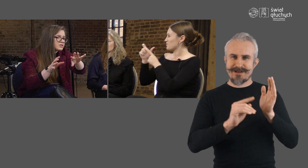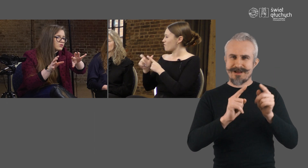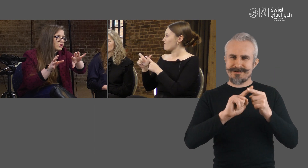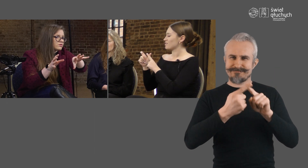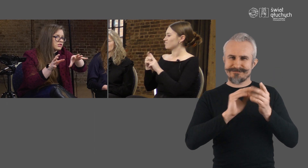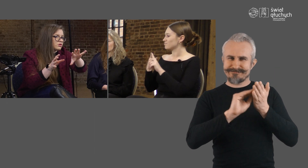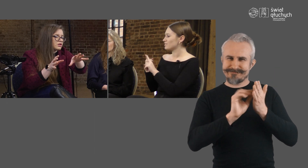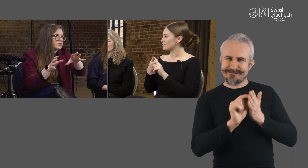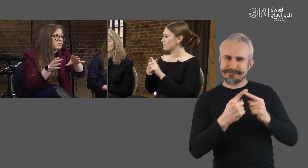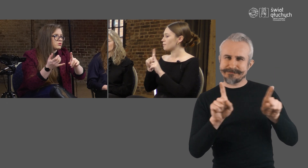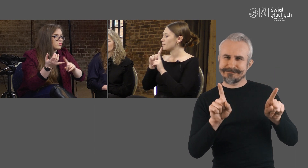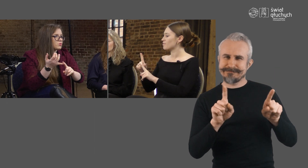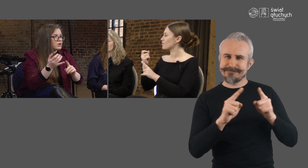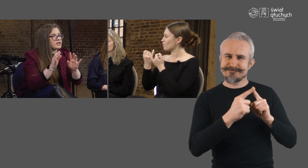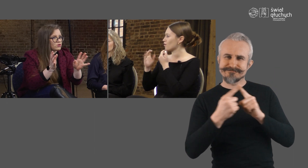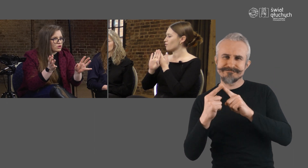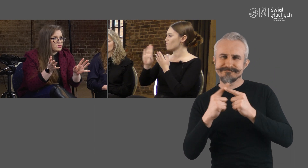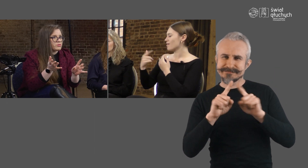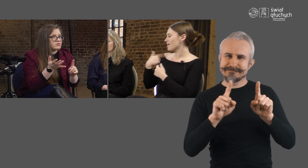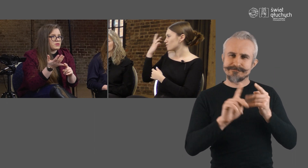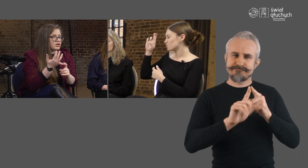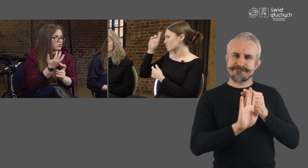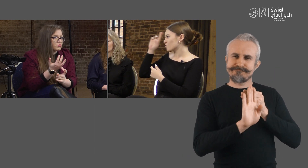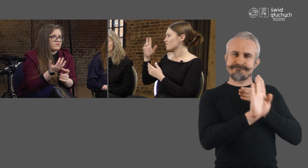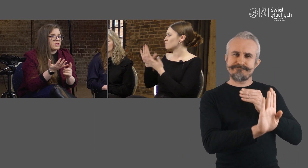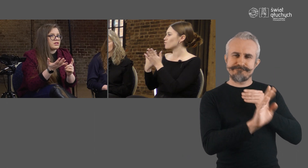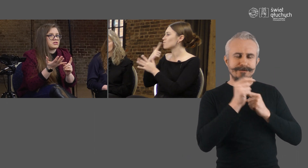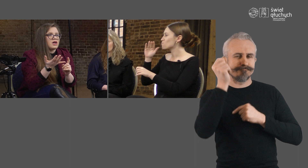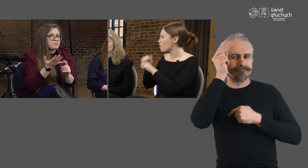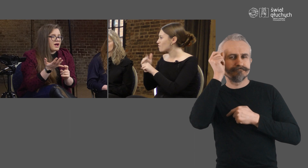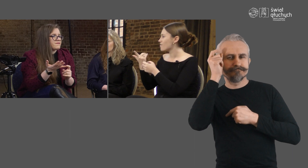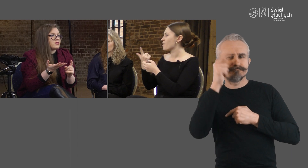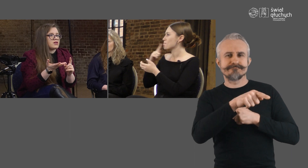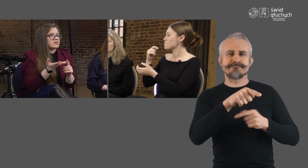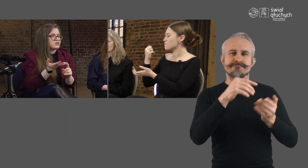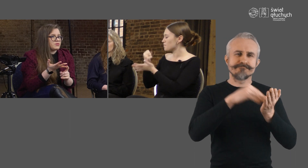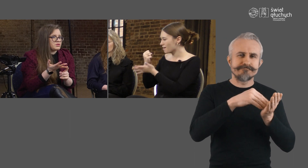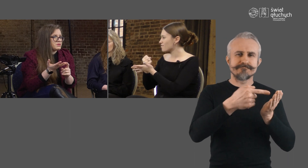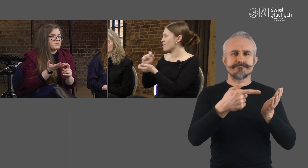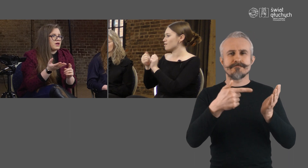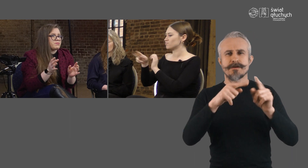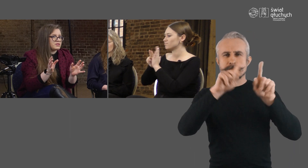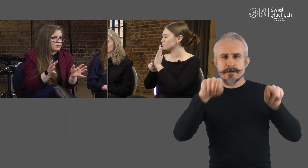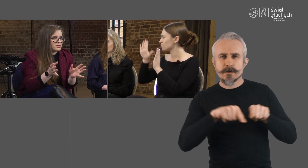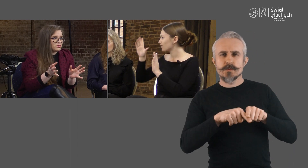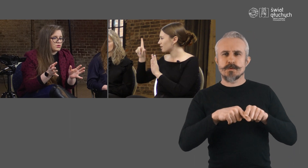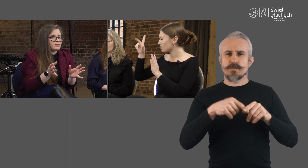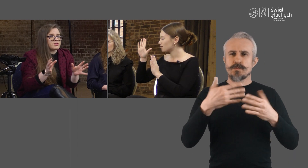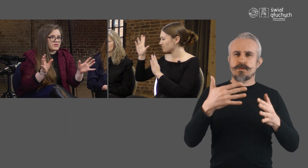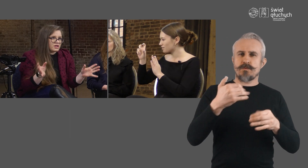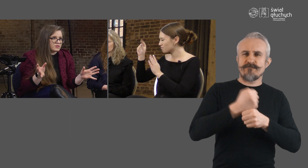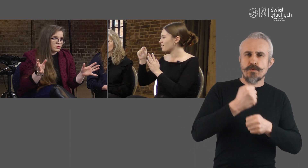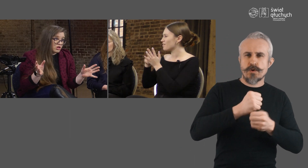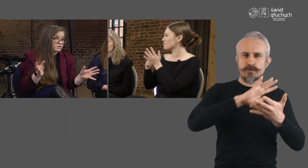chcę, abstrahując właśnie od tego tematu, bo ja to rozumiem, że na przykład umowy jakieś prawne, czy przepisy BHP są bardzo